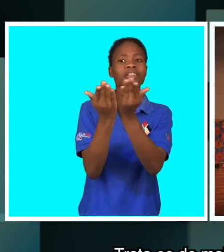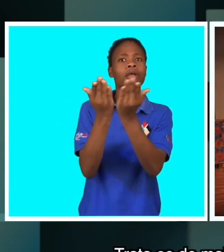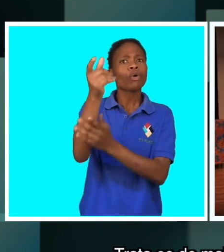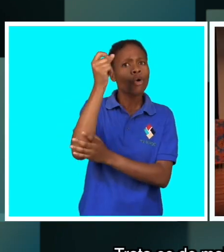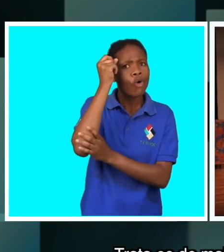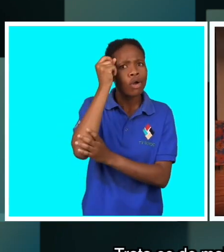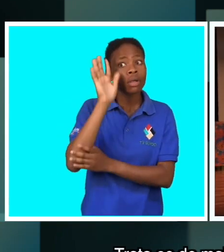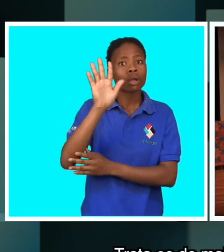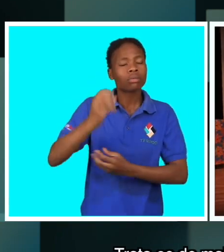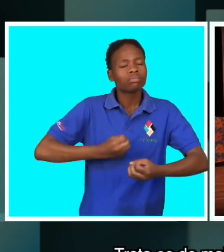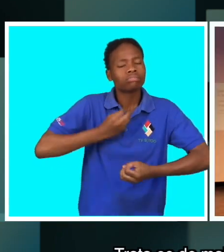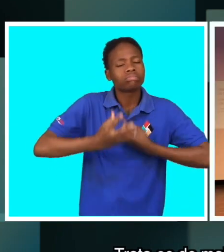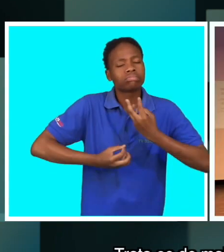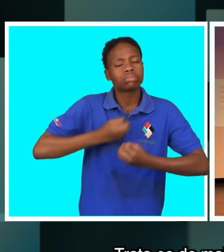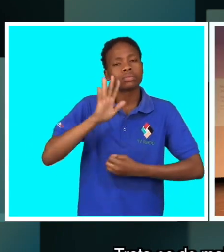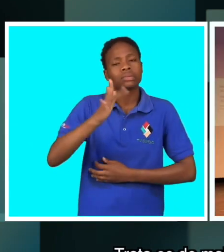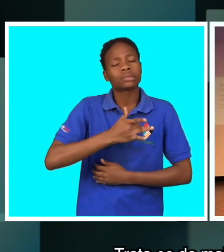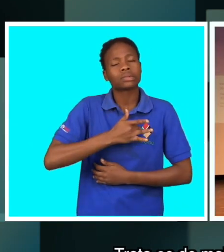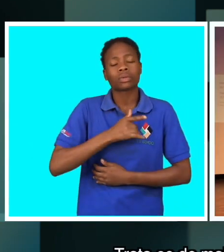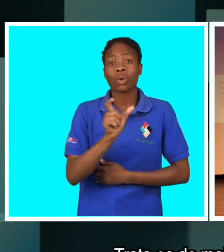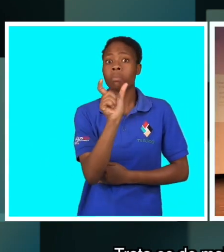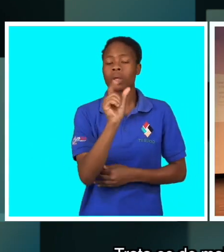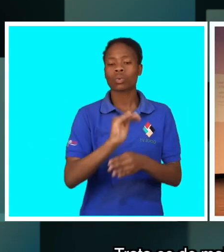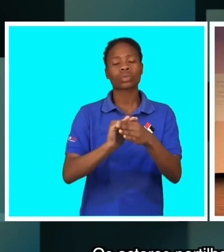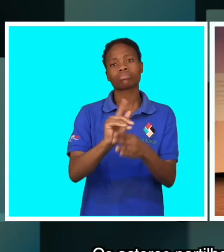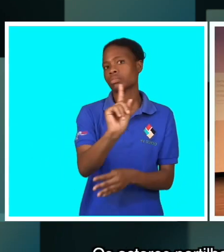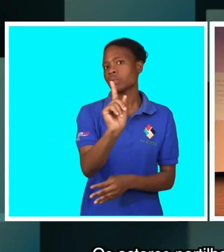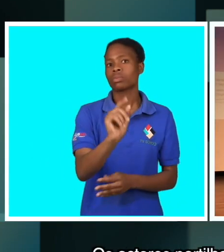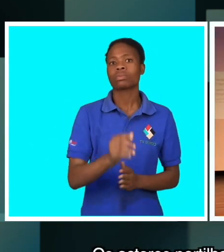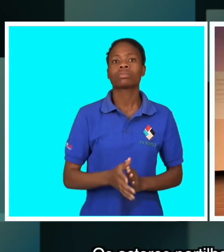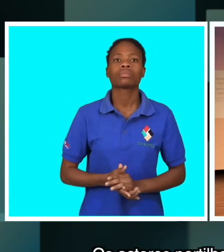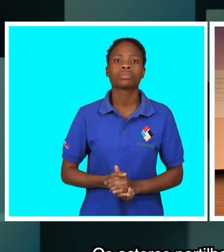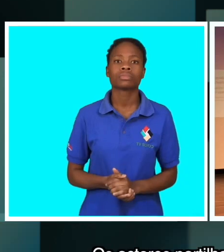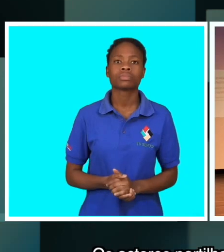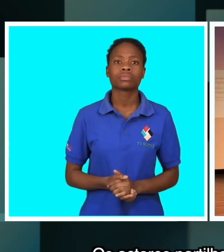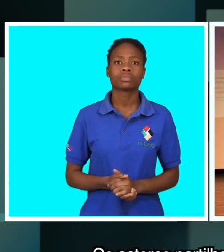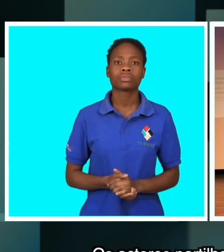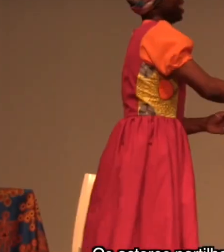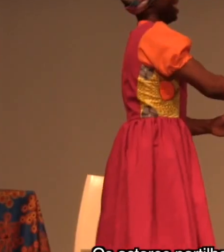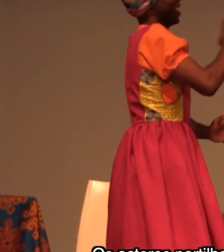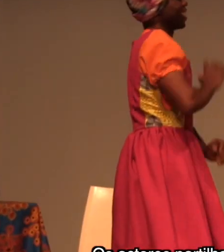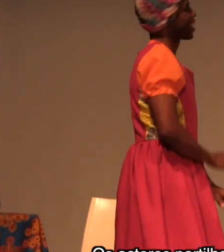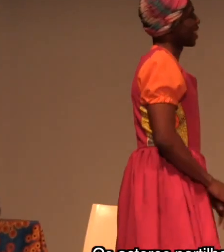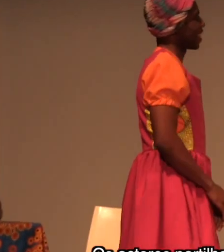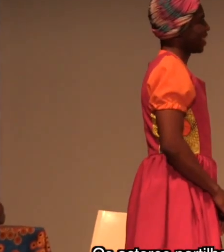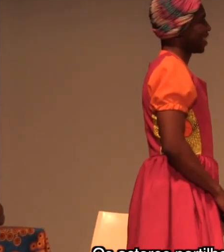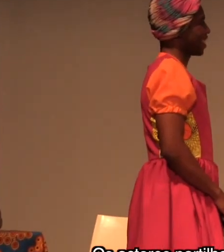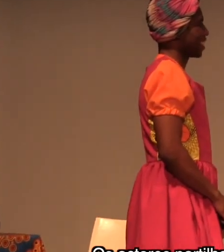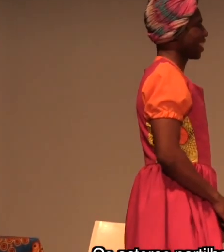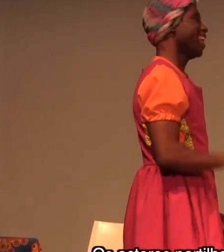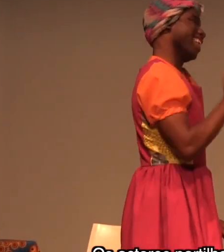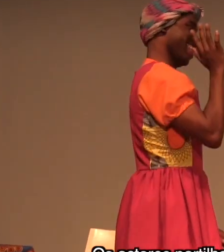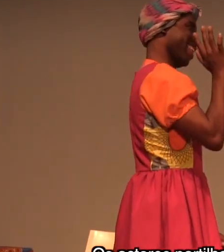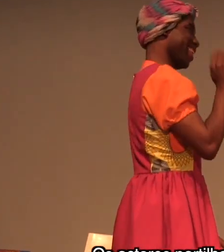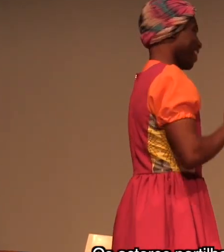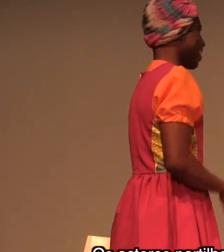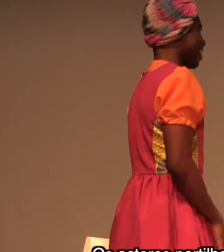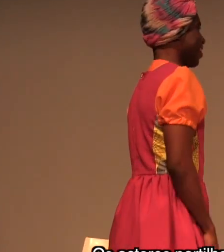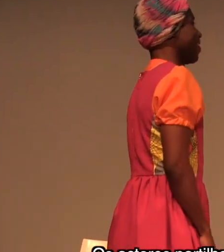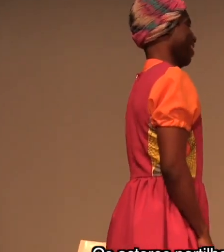social, mas desta vez, o alvo é a cultura. Os atores partilham a experiência de exprimir sentimentos